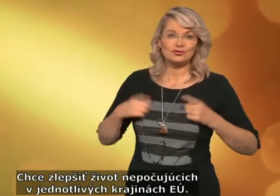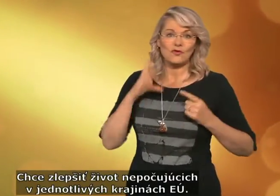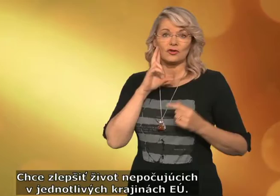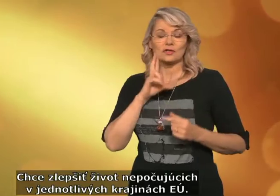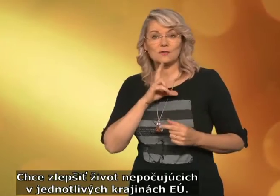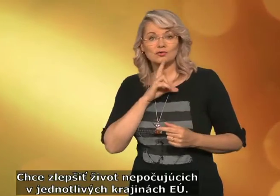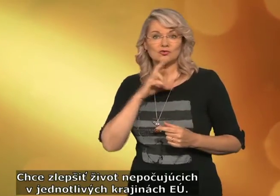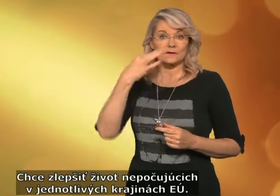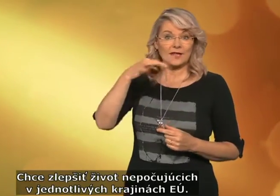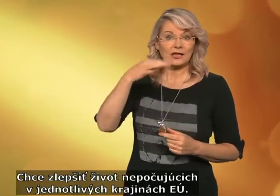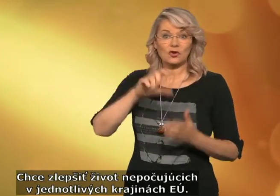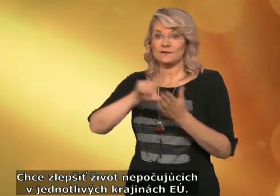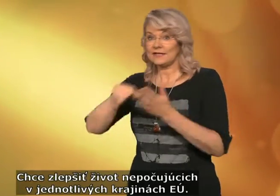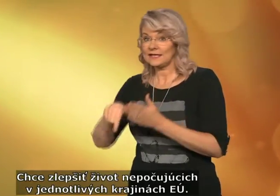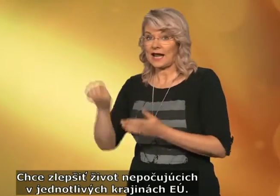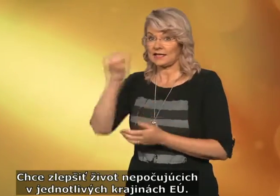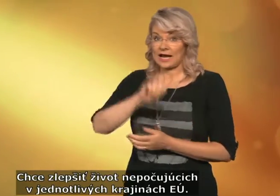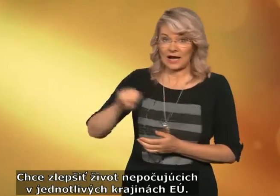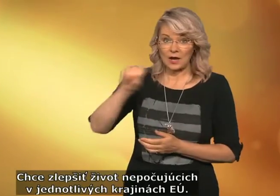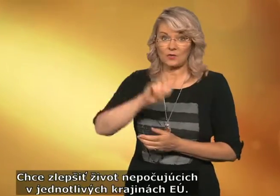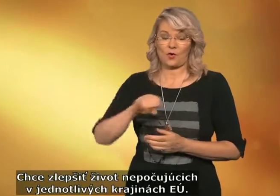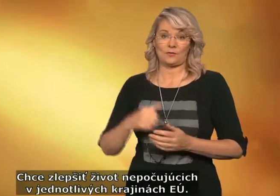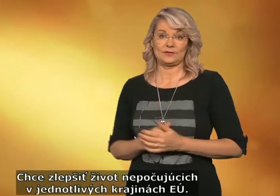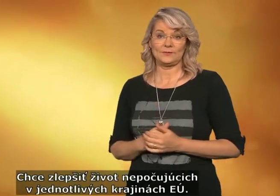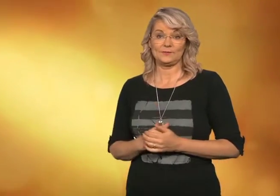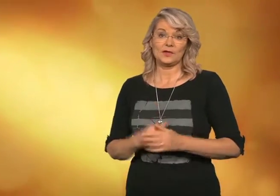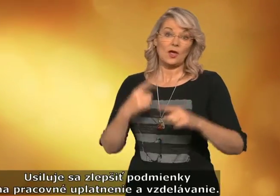nepočujúcich v jednotlivých krajinách Európskej únie.